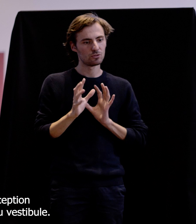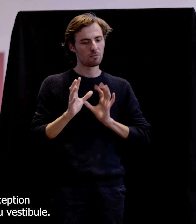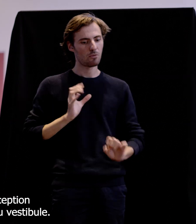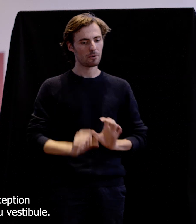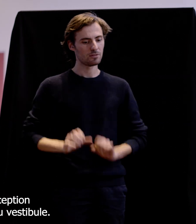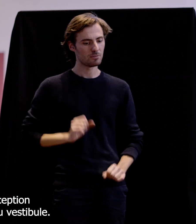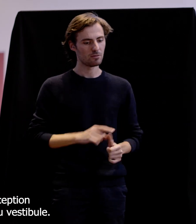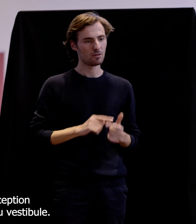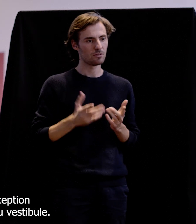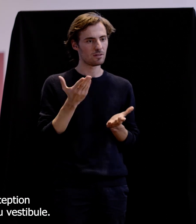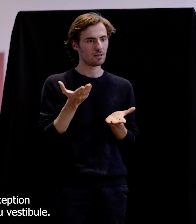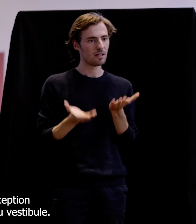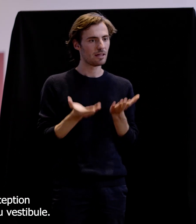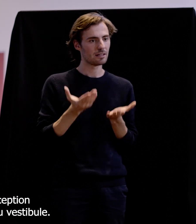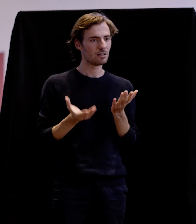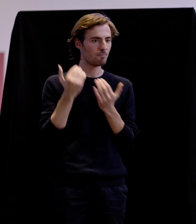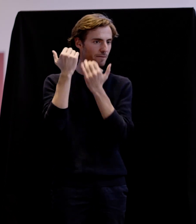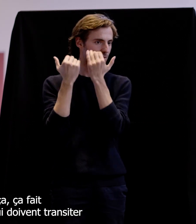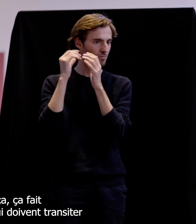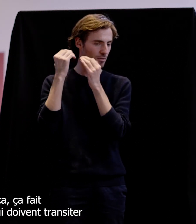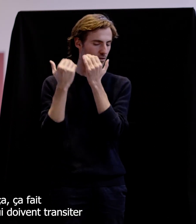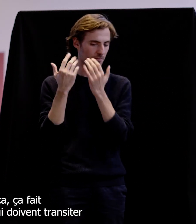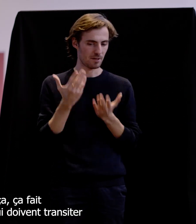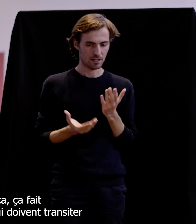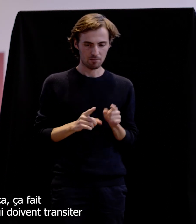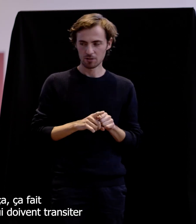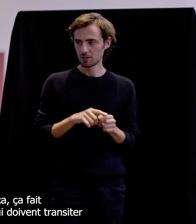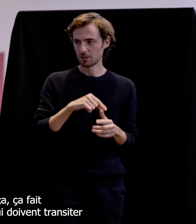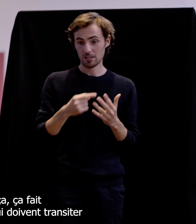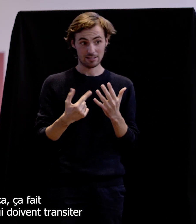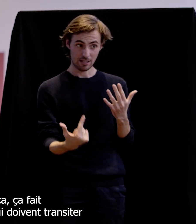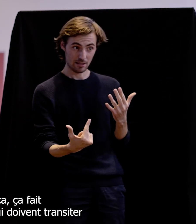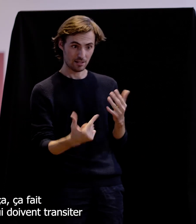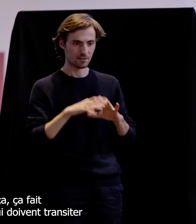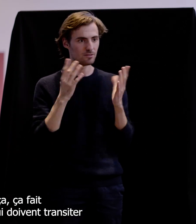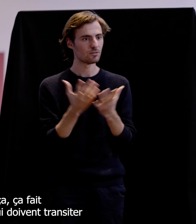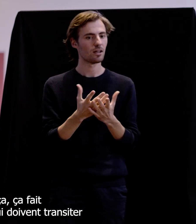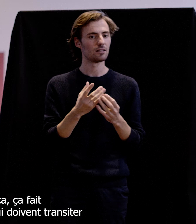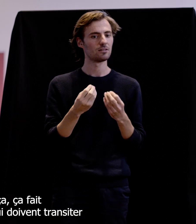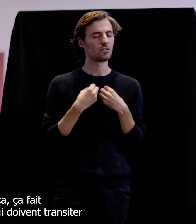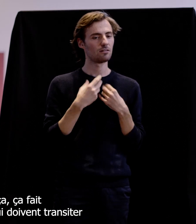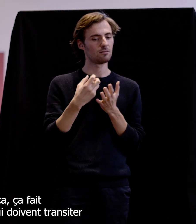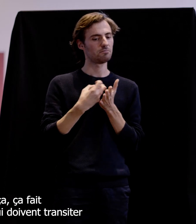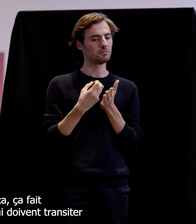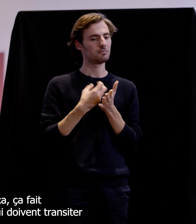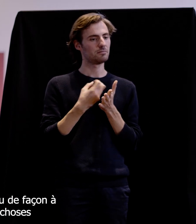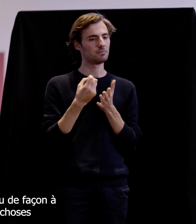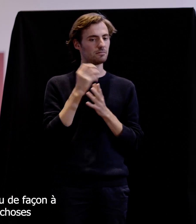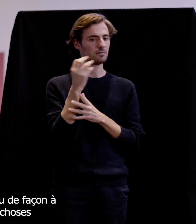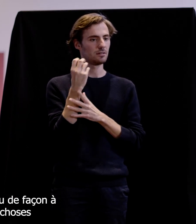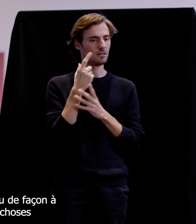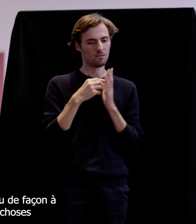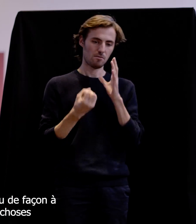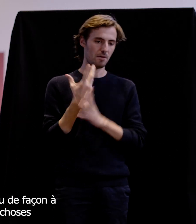proprioception et l'équilibre dû au vestibule. Et que tout ça, ça fait des tas de signaux qui doivent transiter